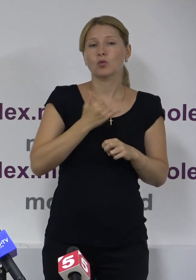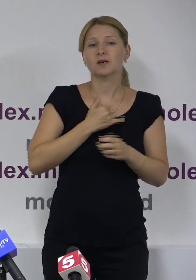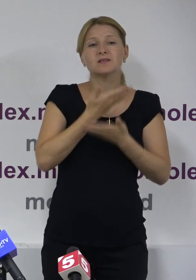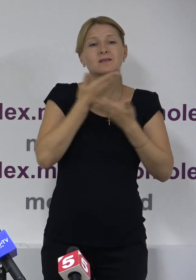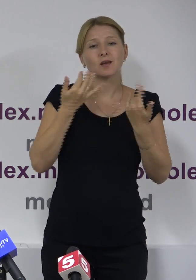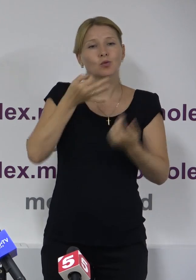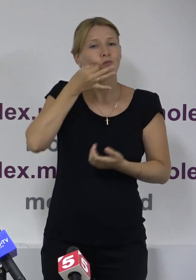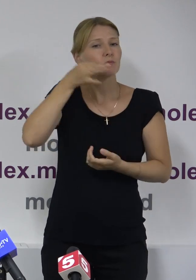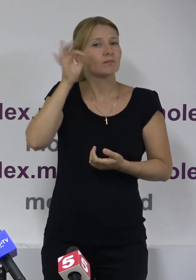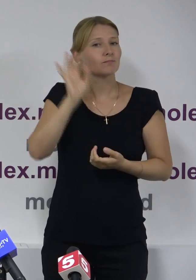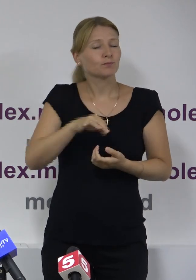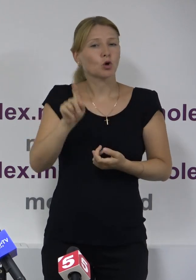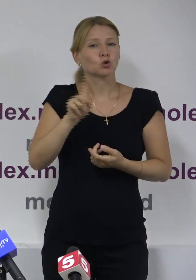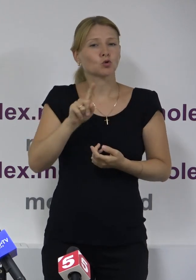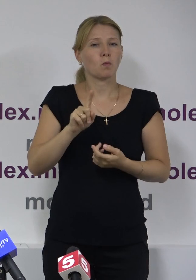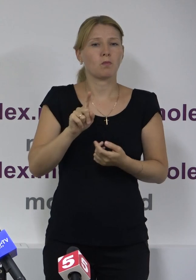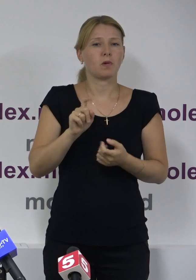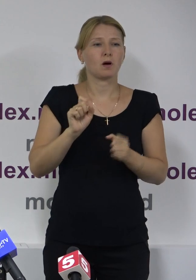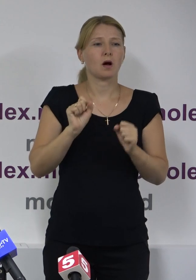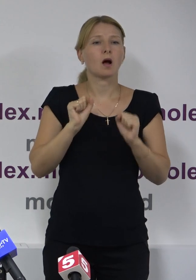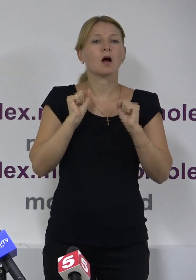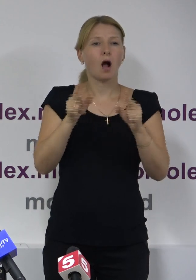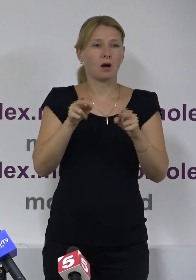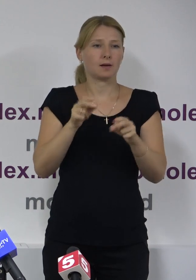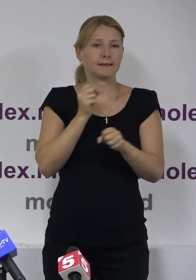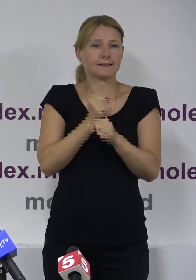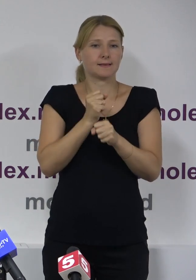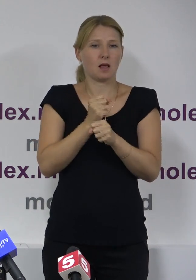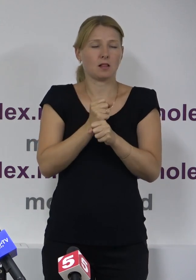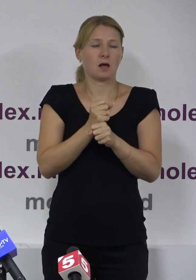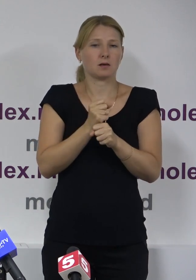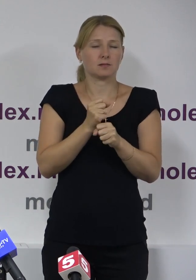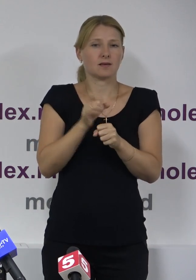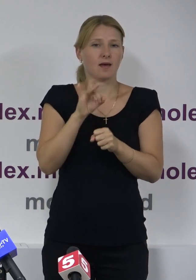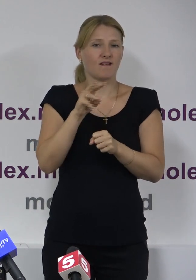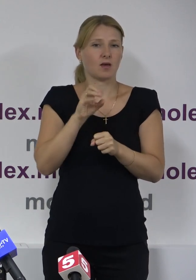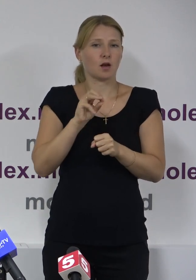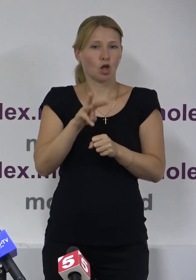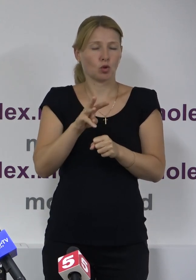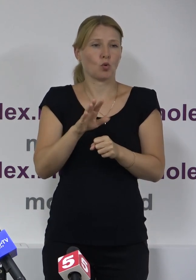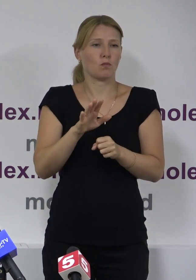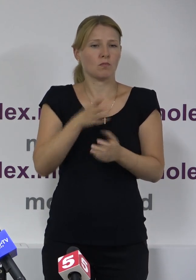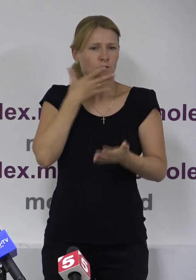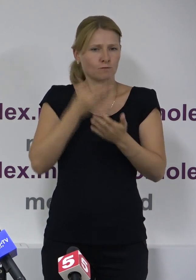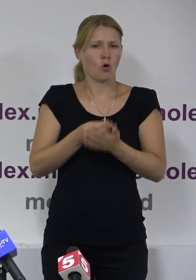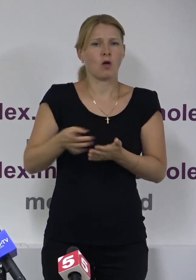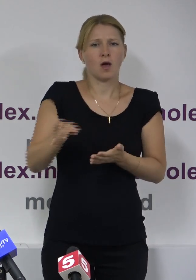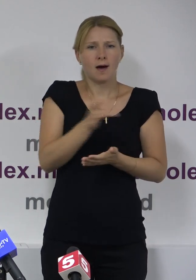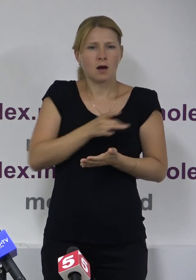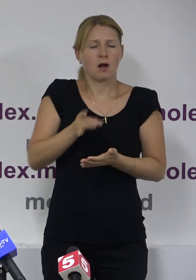din păcate, de organizare a referendumurilor, în special republicane și